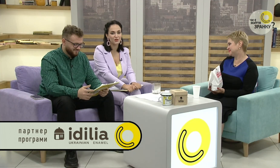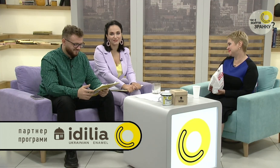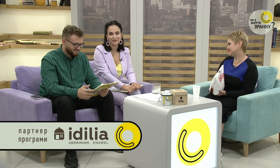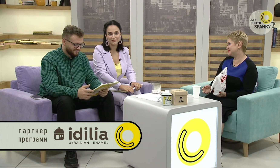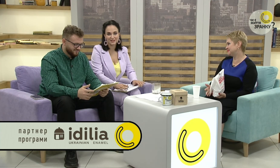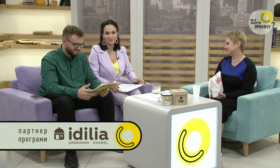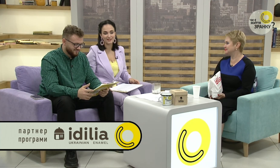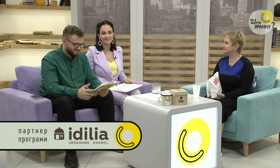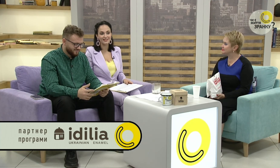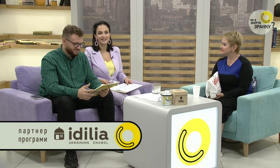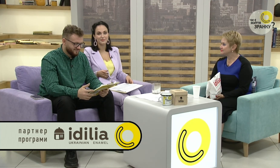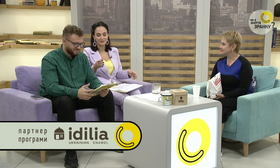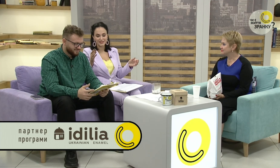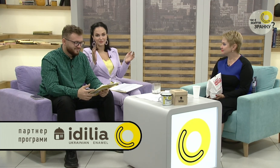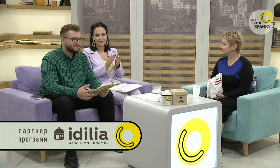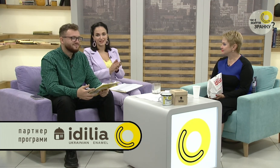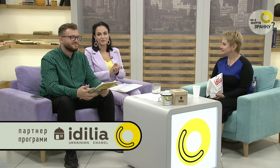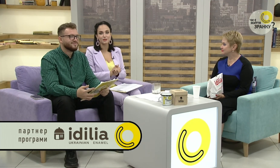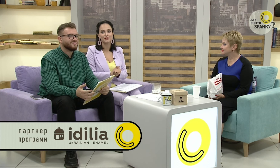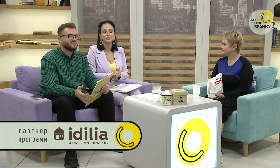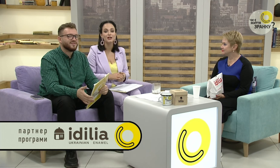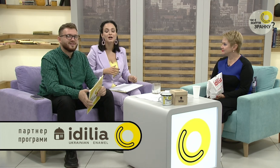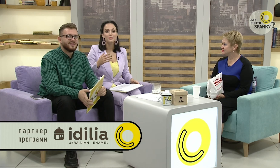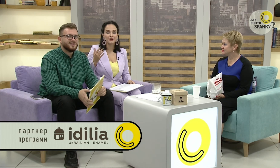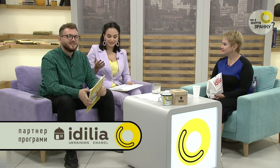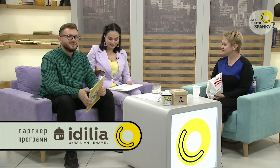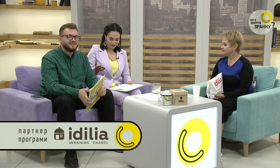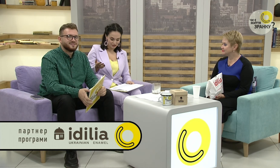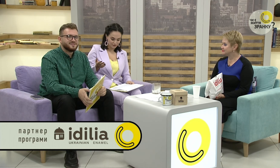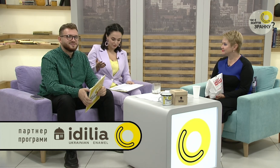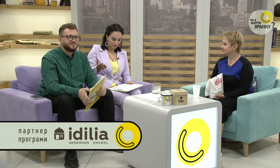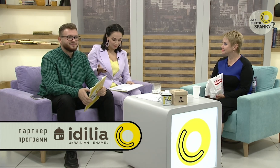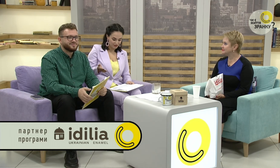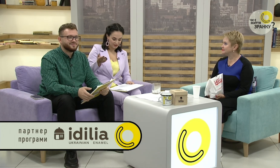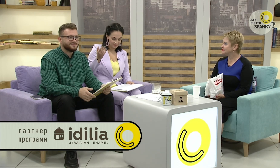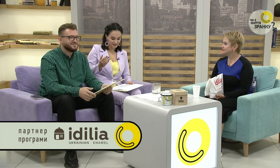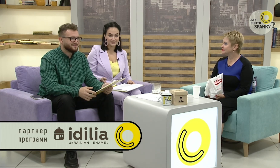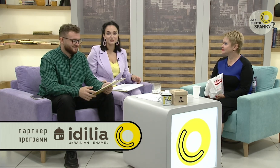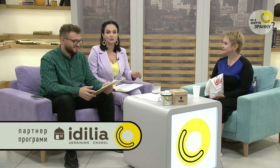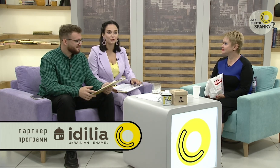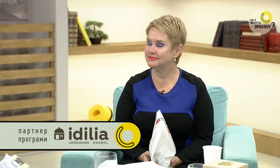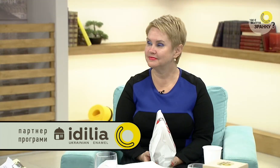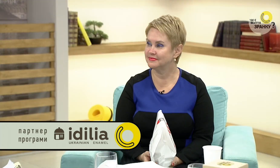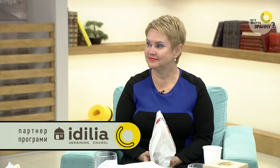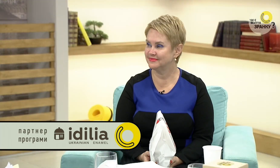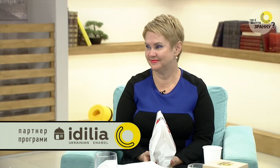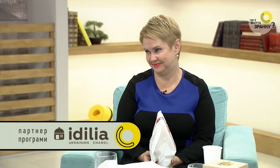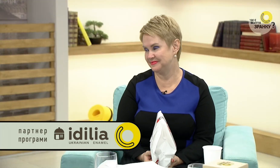кухоль від торговельної марки «Ідилія». Ми тим часом пригадаємо, що в нас була перекладач жестової мови Мелетіна Глушко. Дуже дякуємо за те, що робите